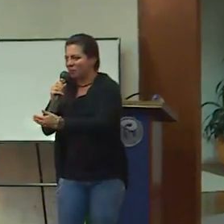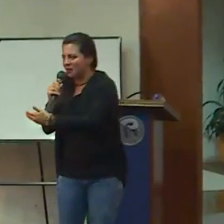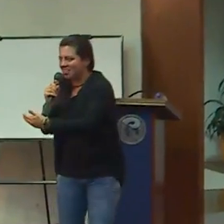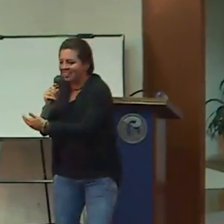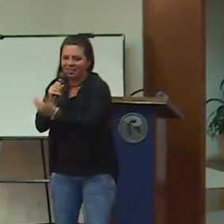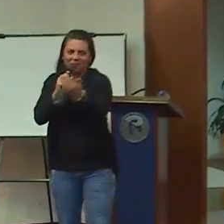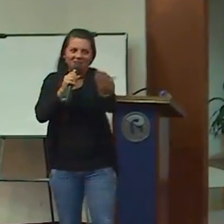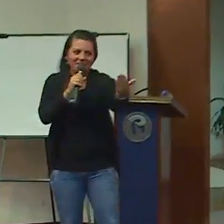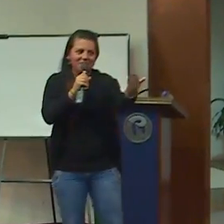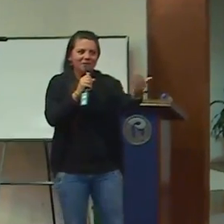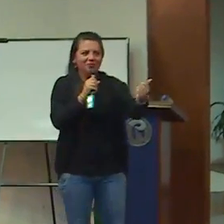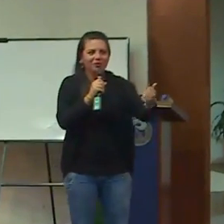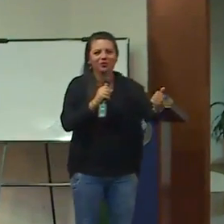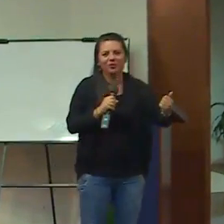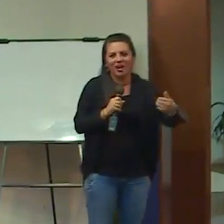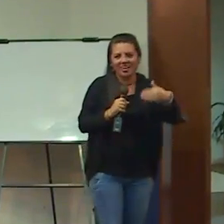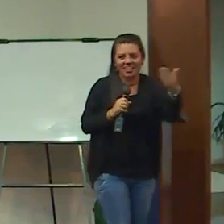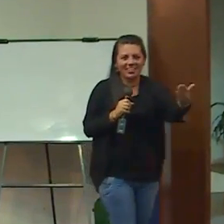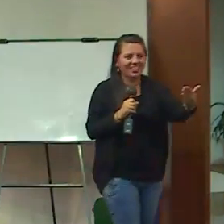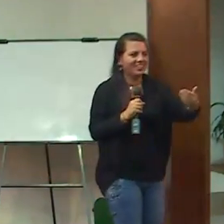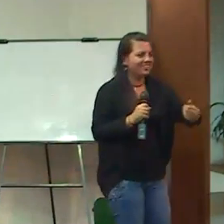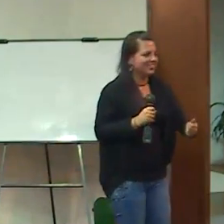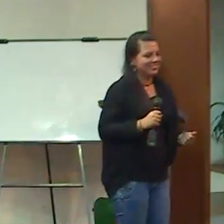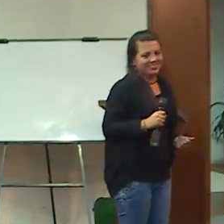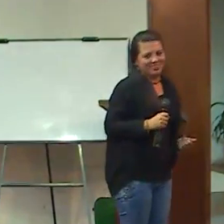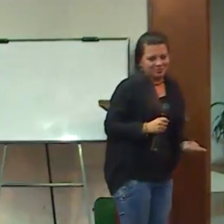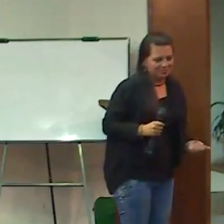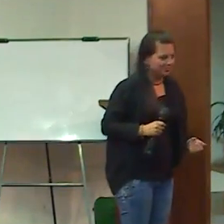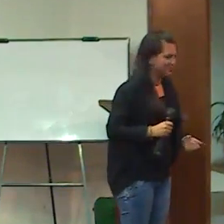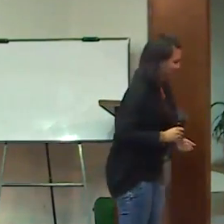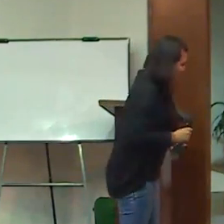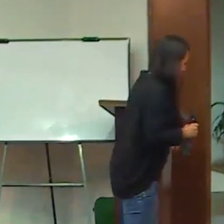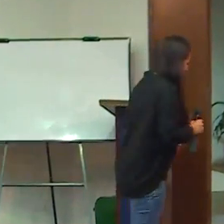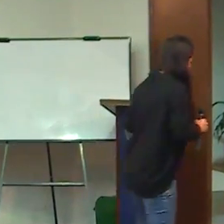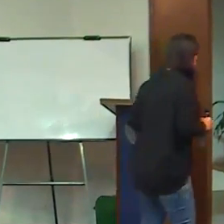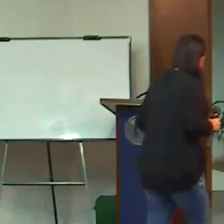La compañera le iba a pasar el micrófono a Angélica.